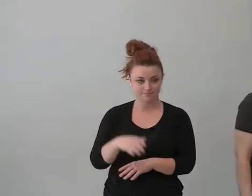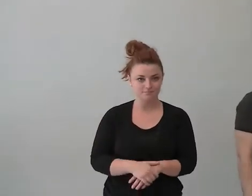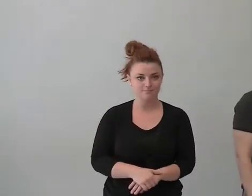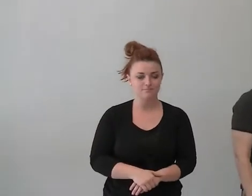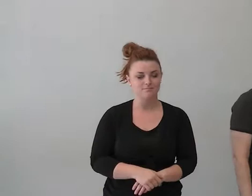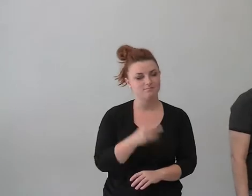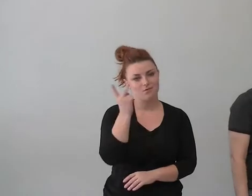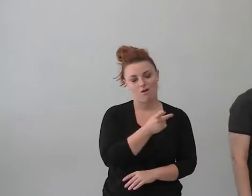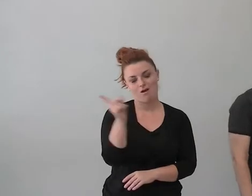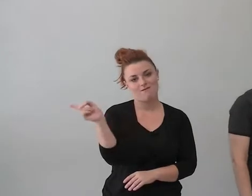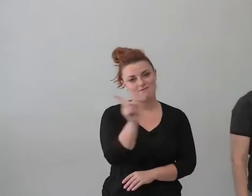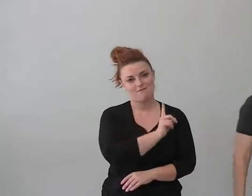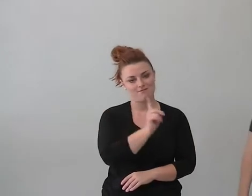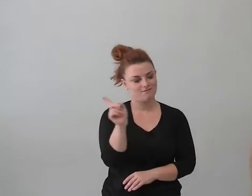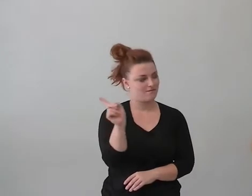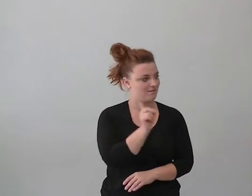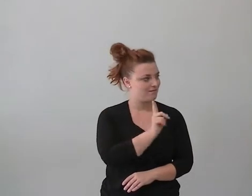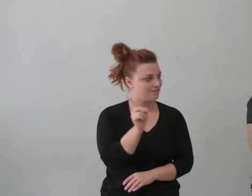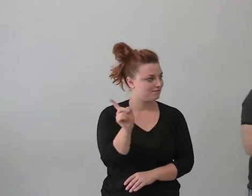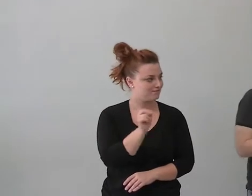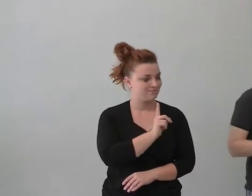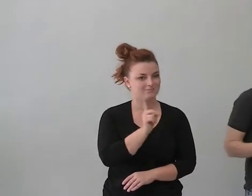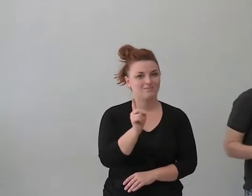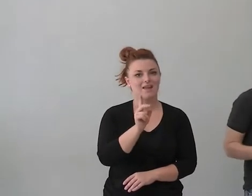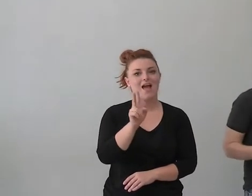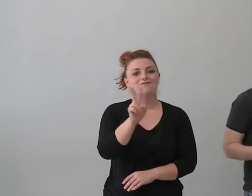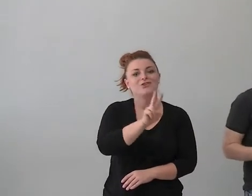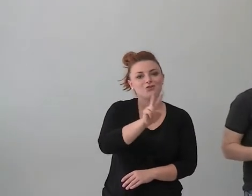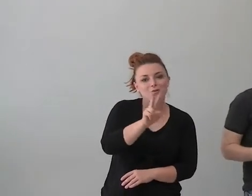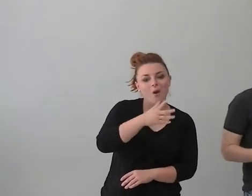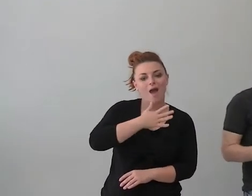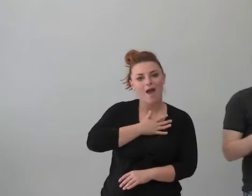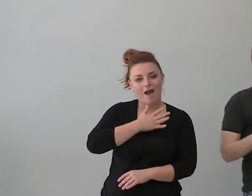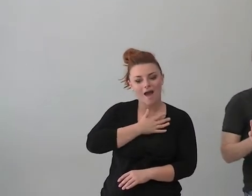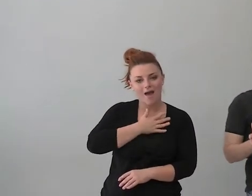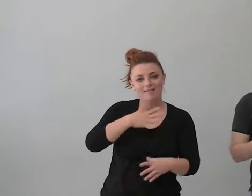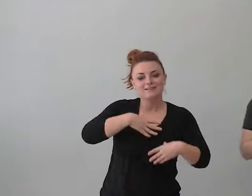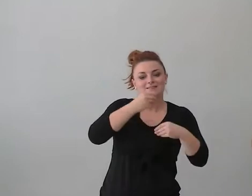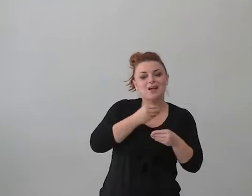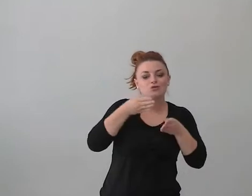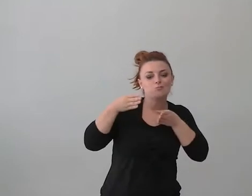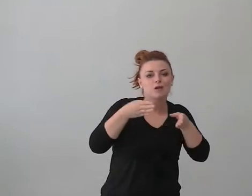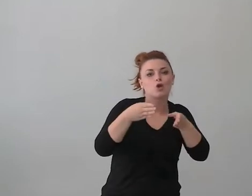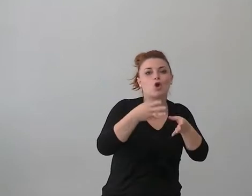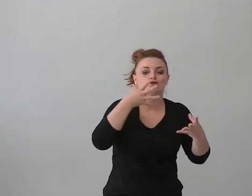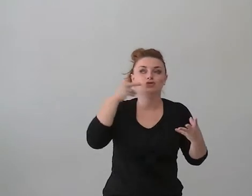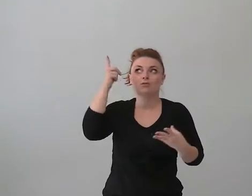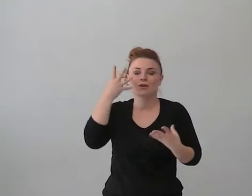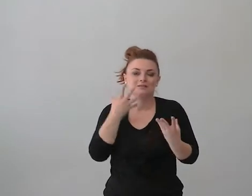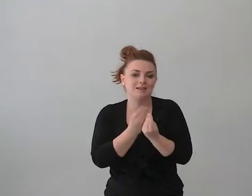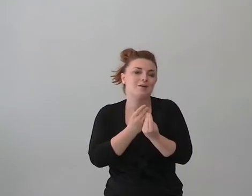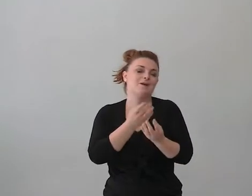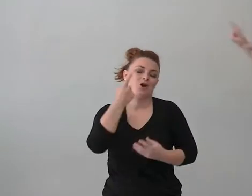Non è vero, non è vero. Non 22 anni del Signore, 22 anni di età.